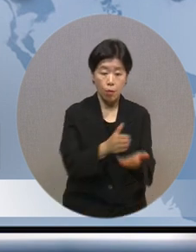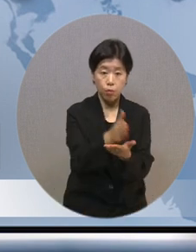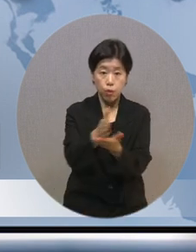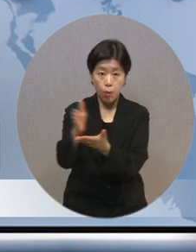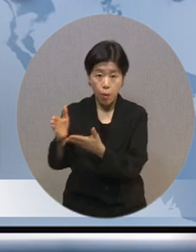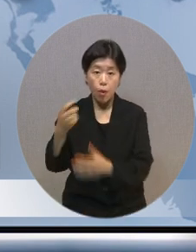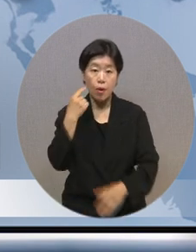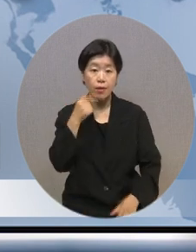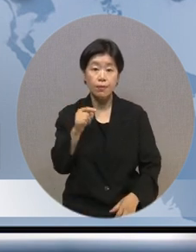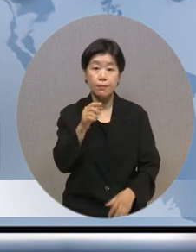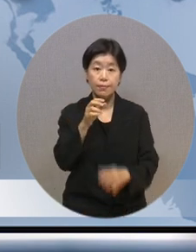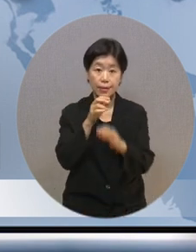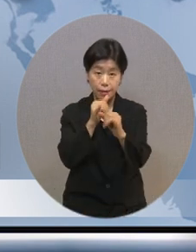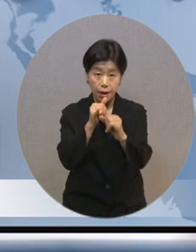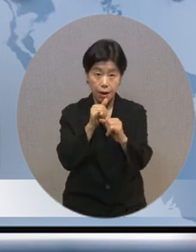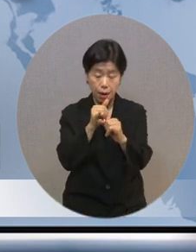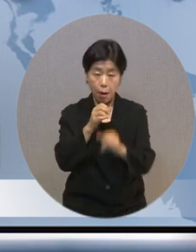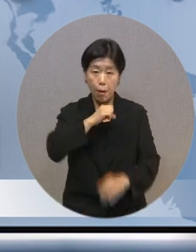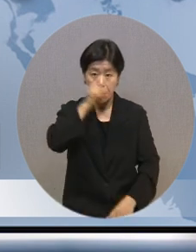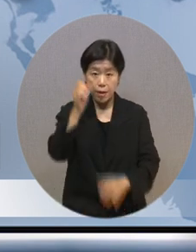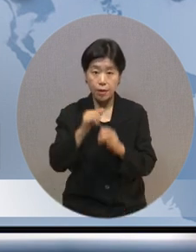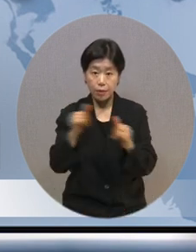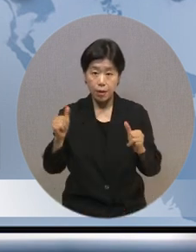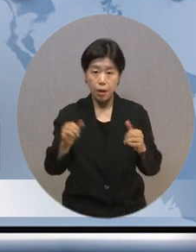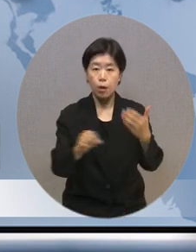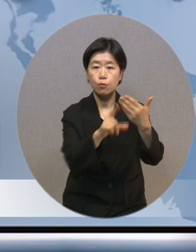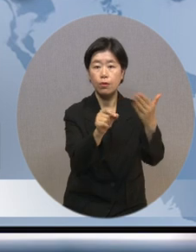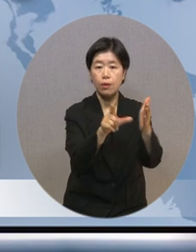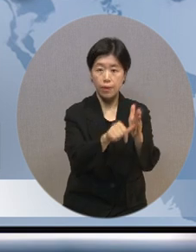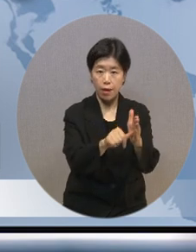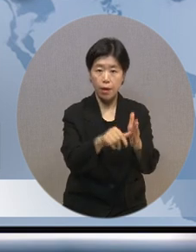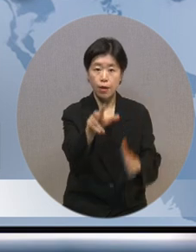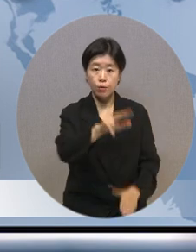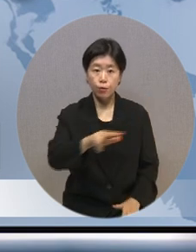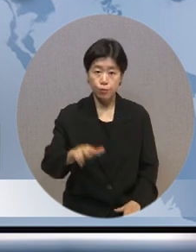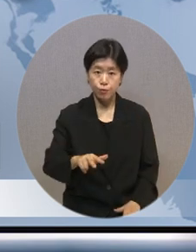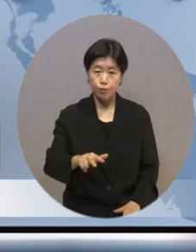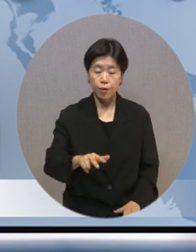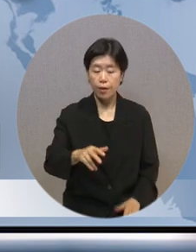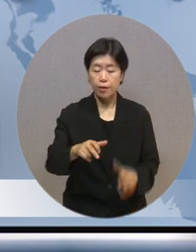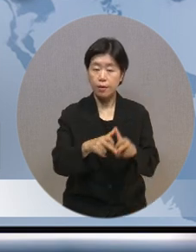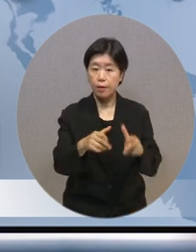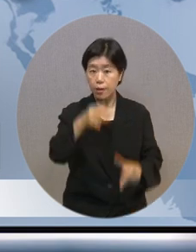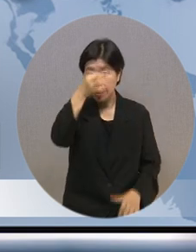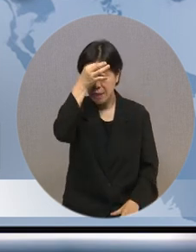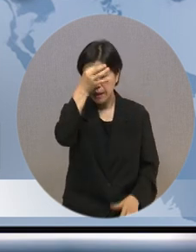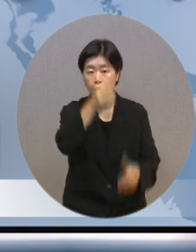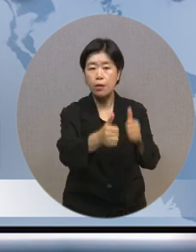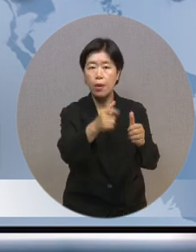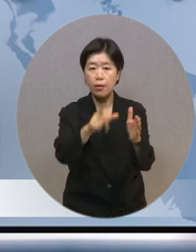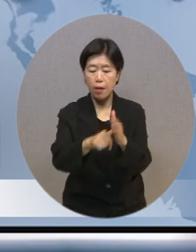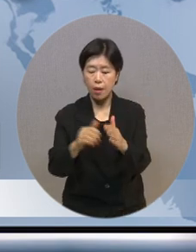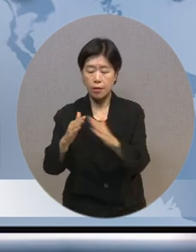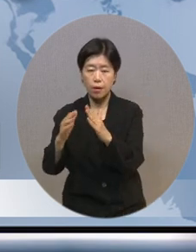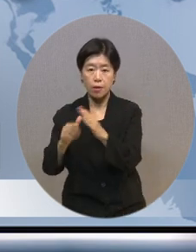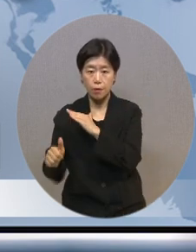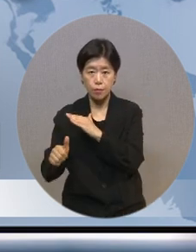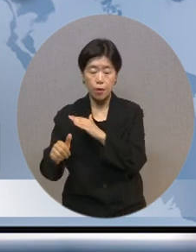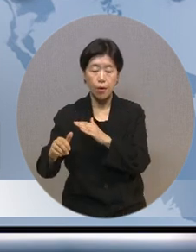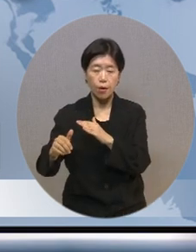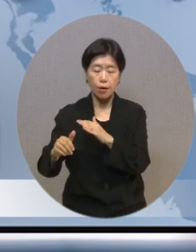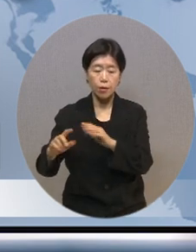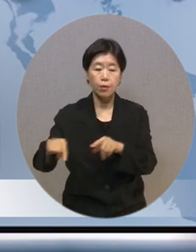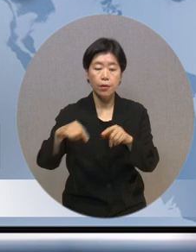입상자는 오는 9월 열리는 제41회 전국 장애인 기능경기대회에 전라남도 대표 선수로 참가하게